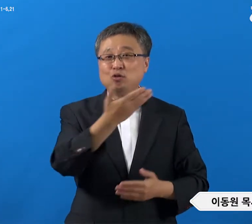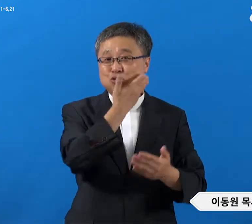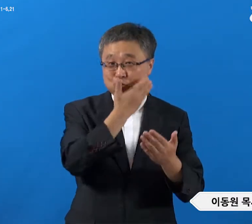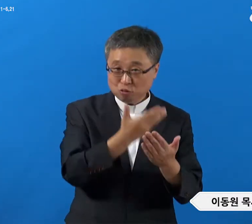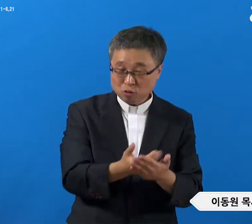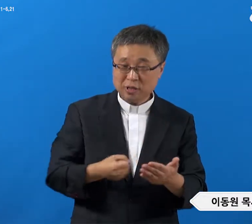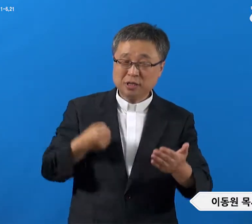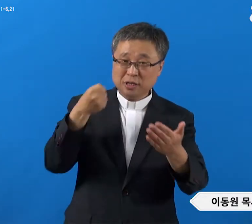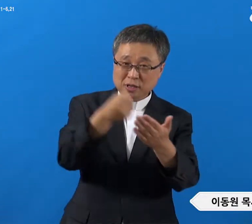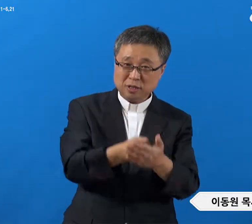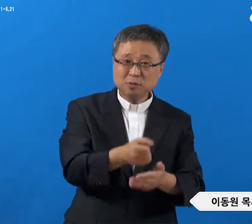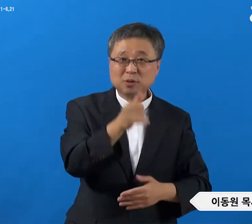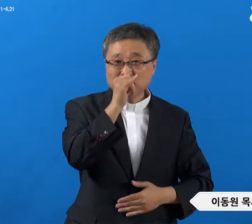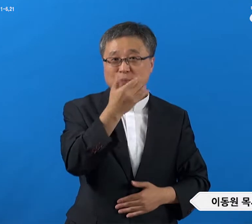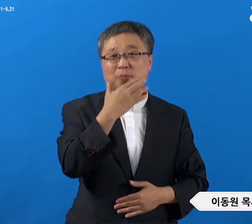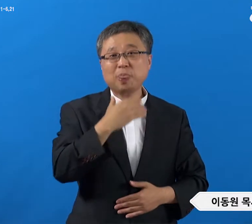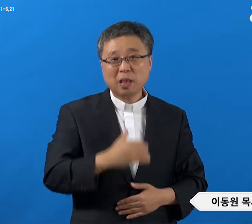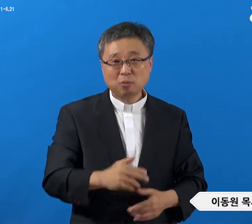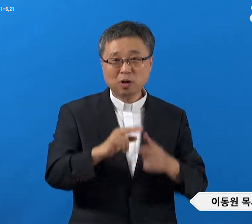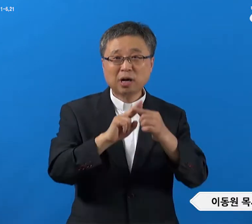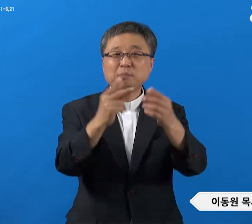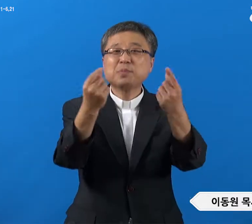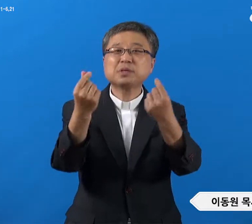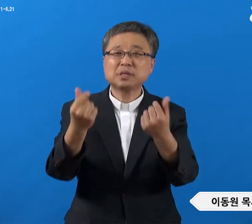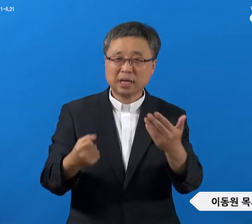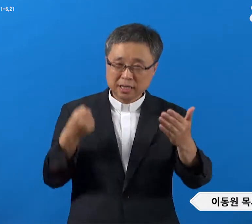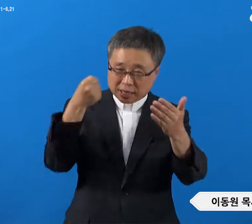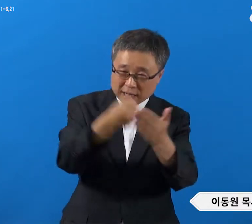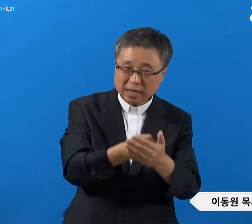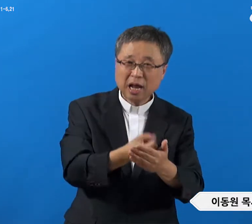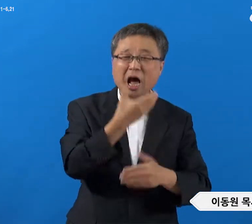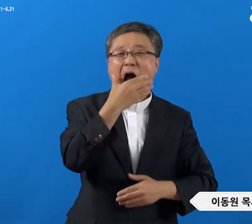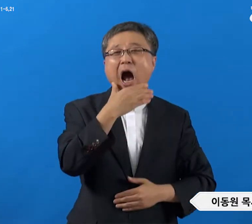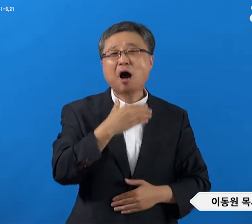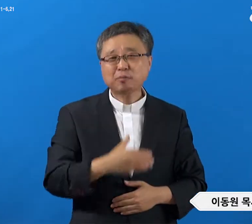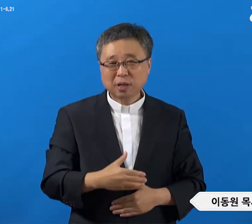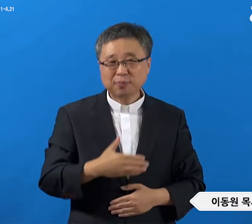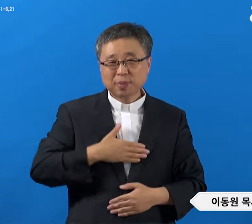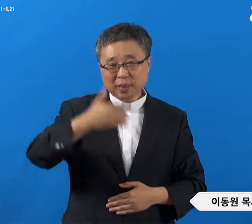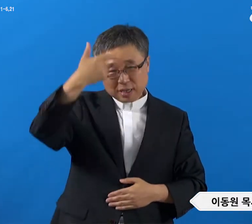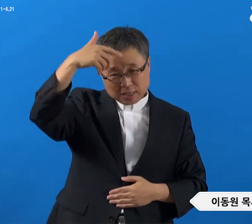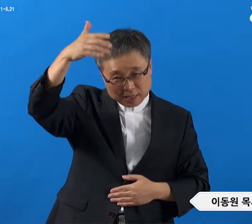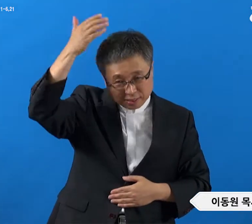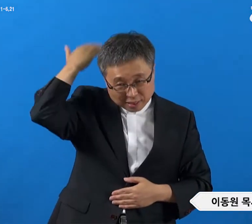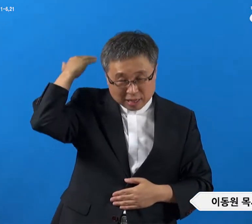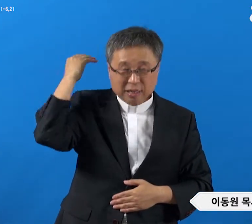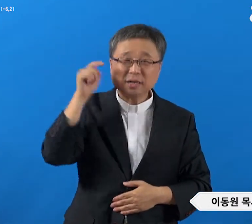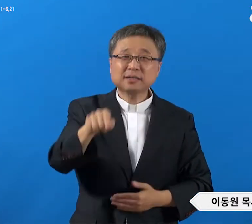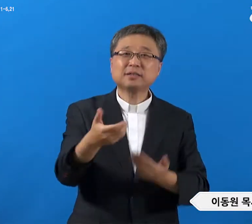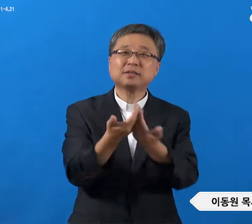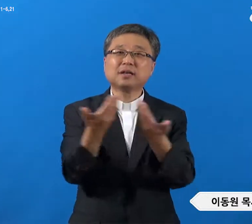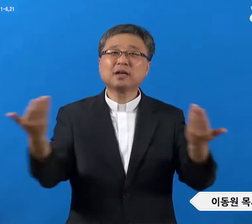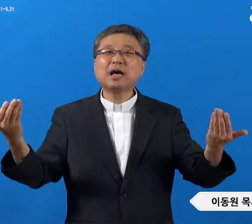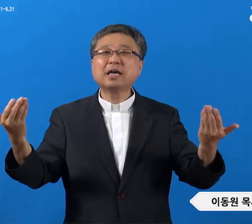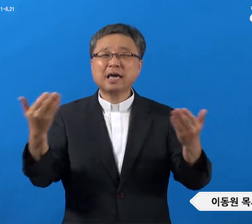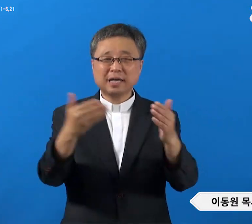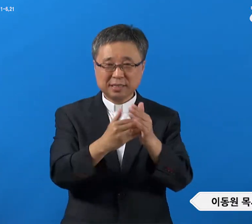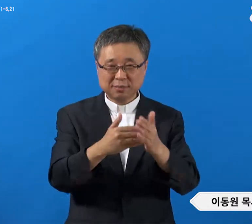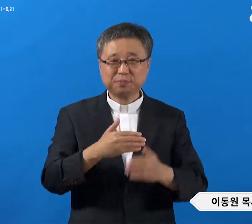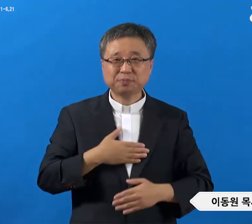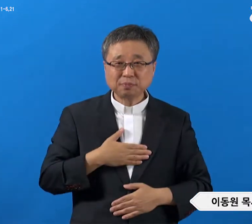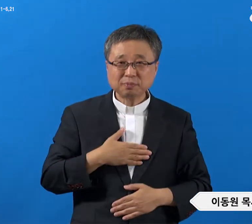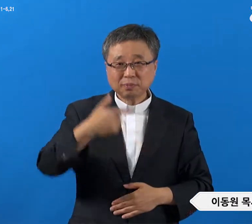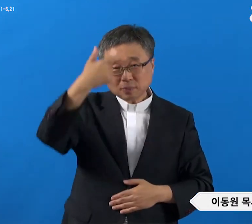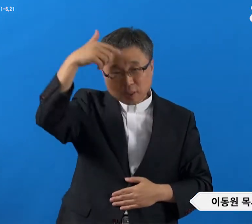결단이 있습니다. 아브라함과 비슷한 결단이에요. 아브라함이 옛날 것을 떠나야만 했었어요. 옛